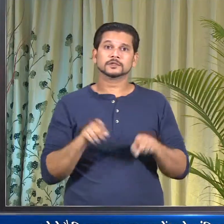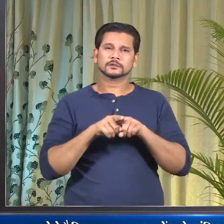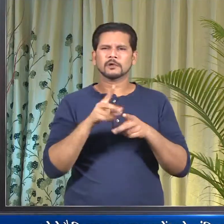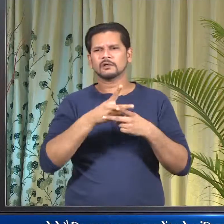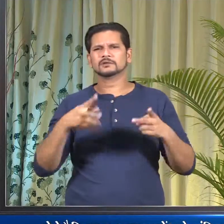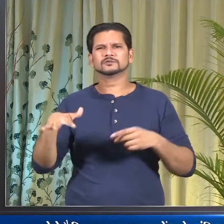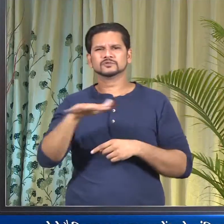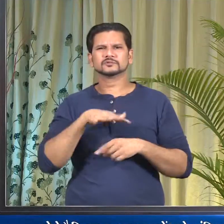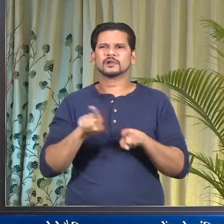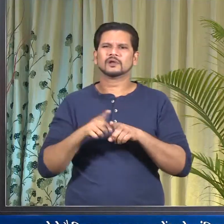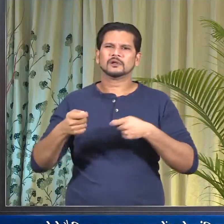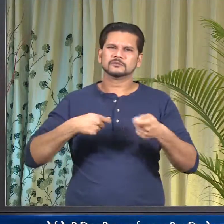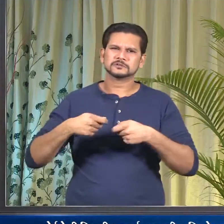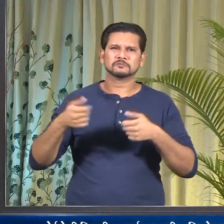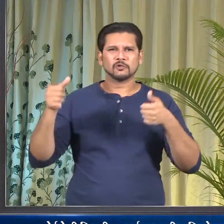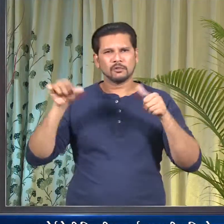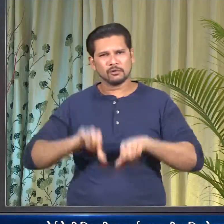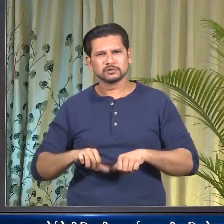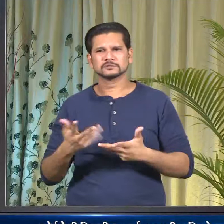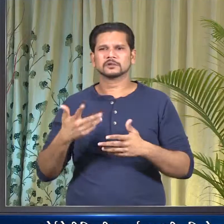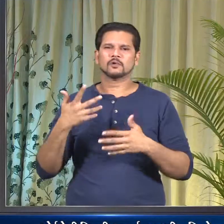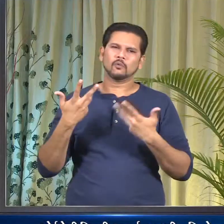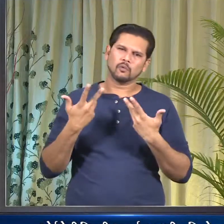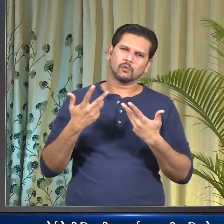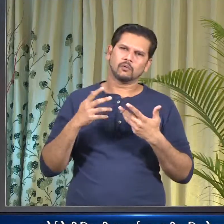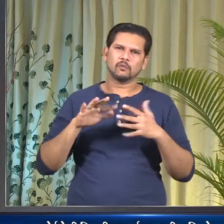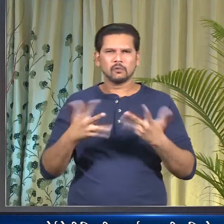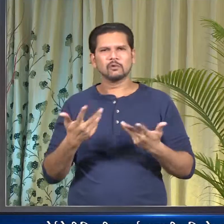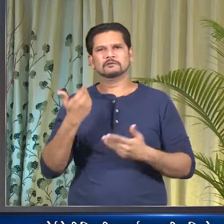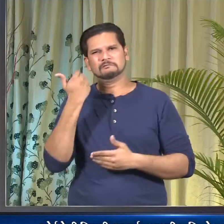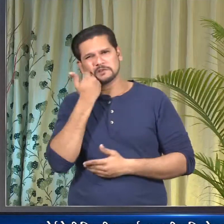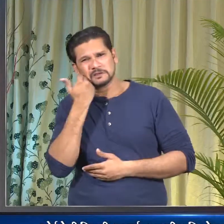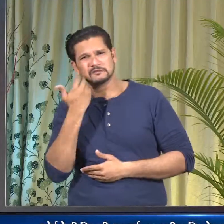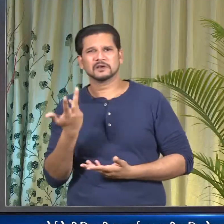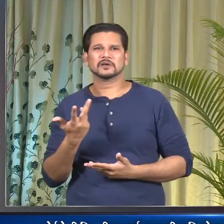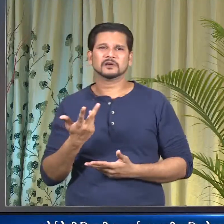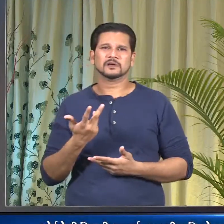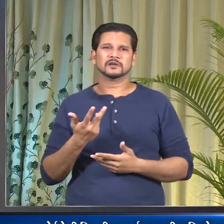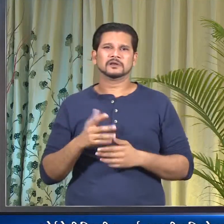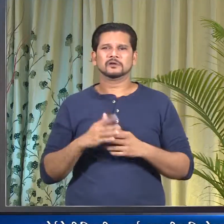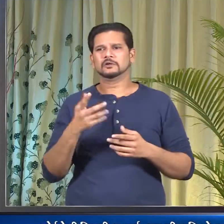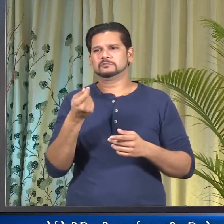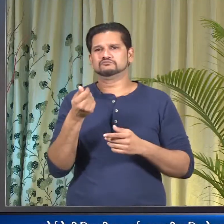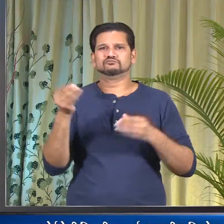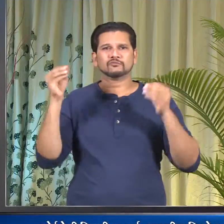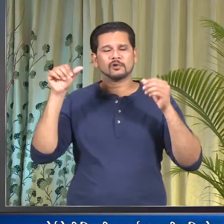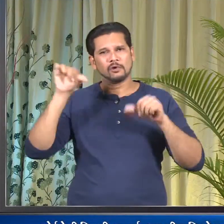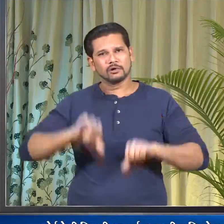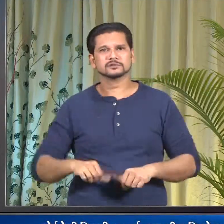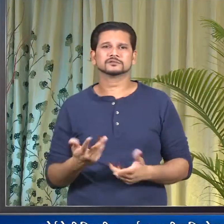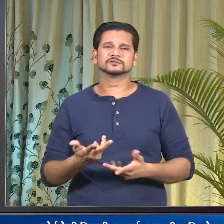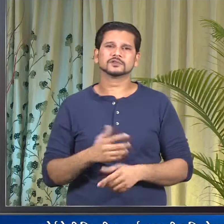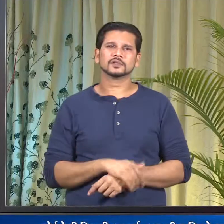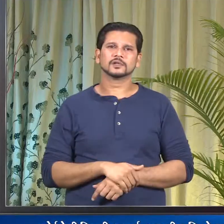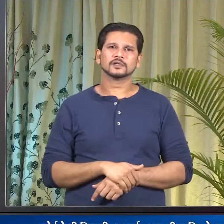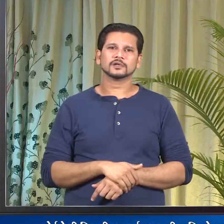होती हैं, बिजनस में घाटा हो गया, कोई ऐसी वीमारी आ गई, धन की हानी हो जाती है, कभी